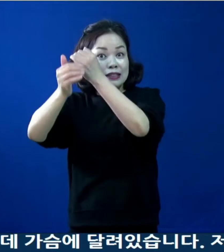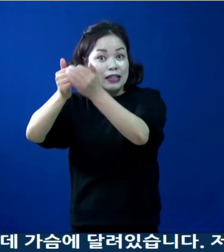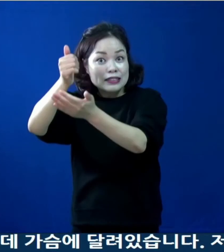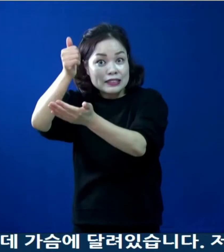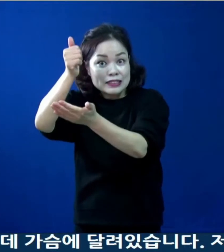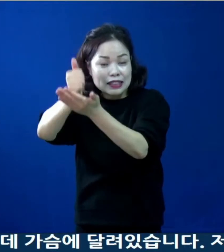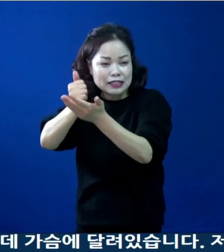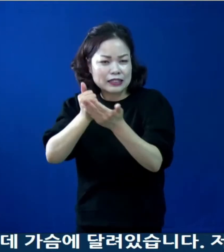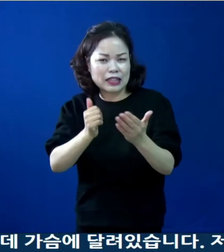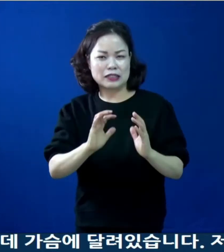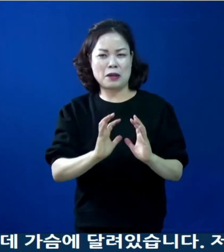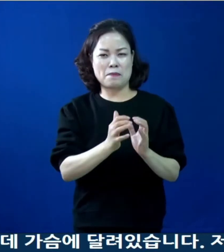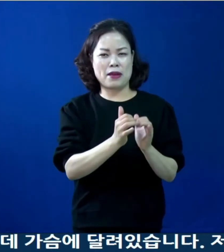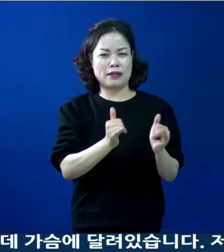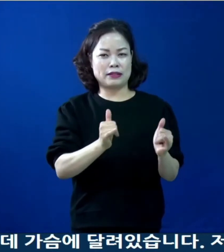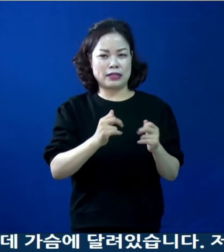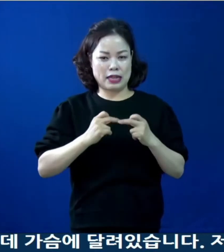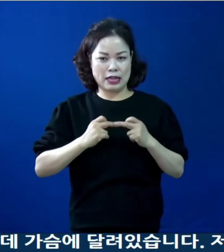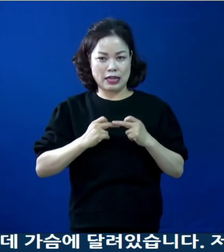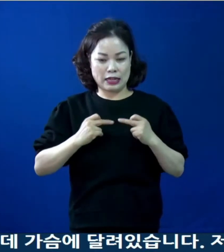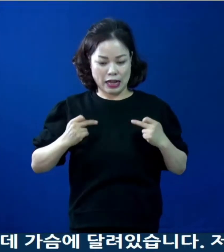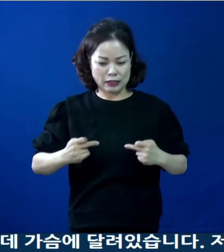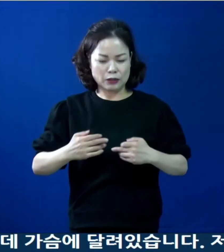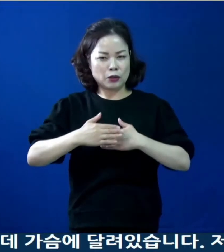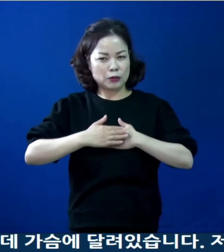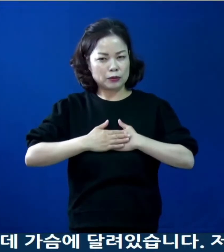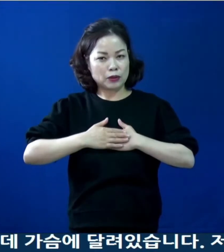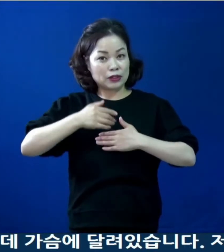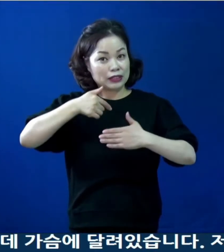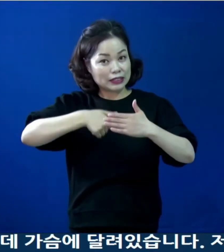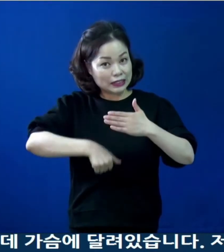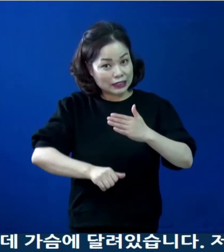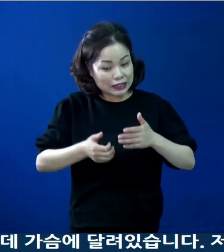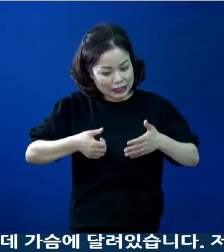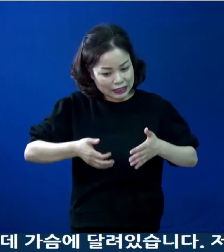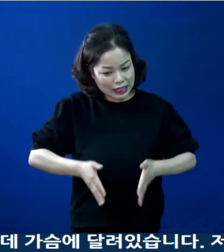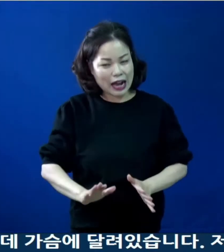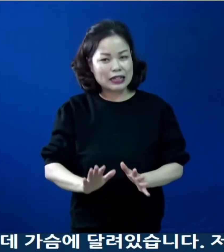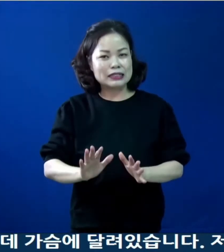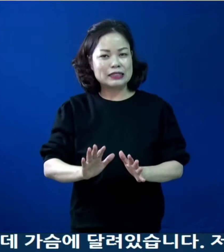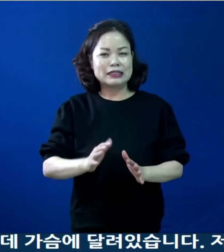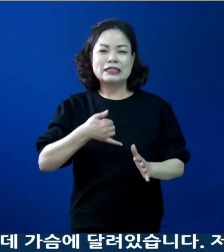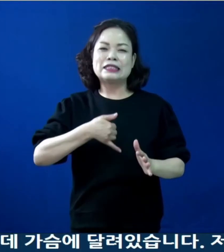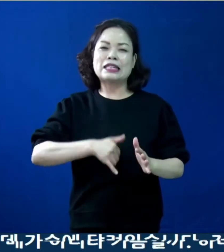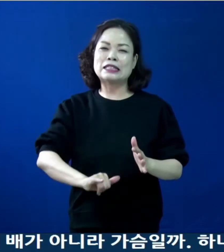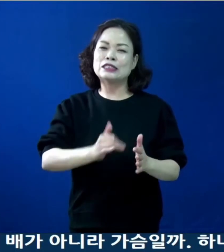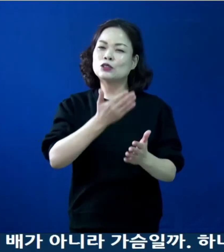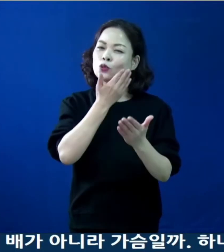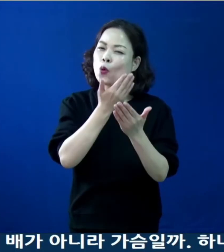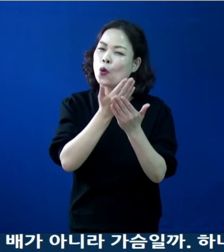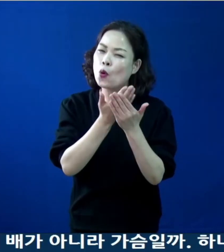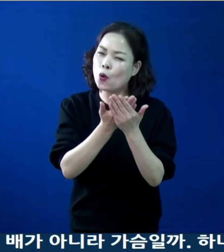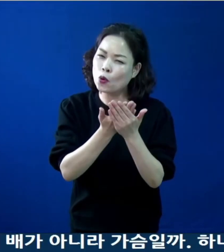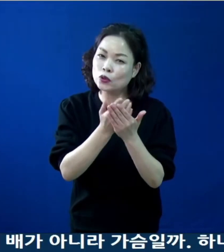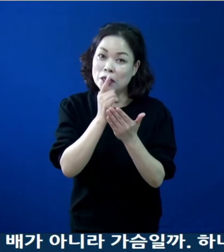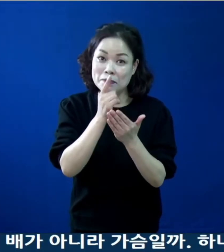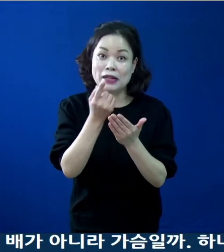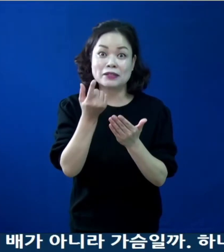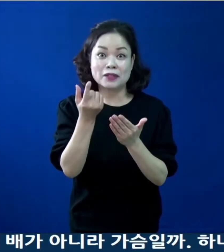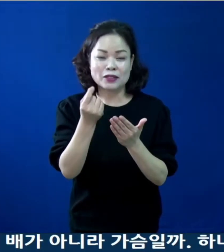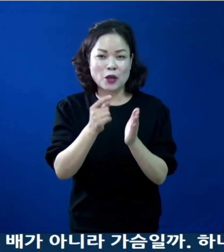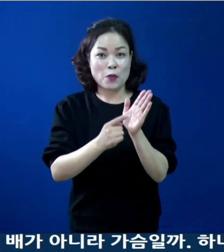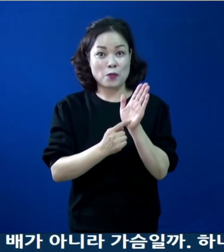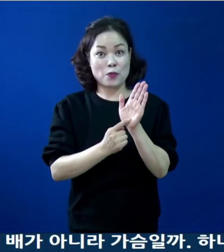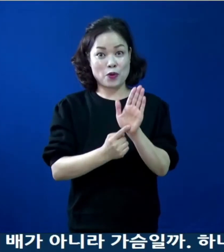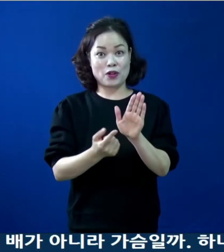하나님께서 당신의 백성들을 가슴으로 낳은 자식 그렇게 소중하다라고 말씀하시고